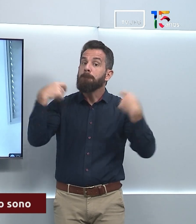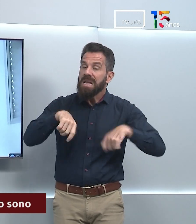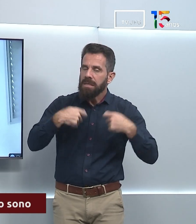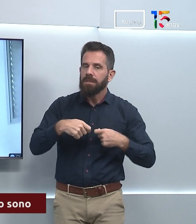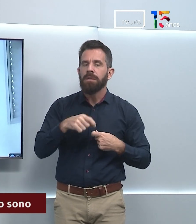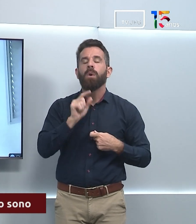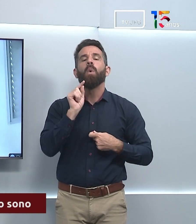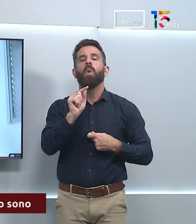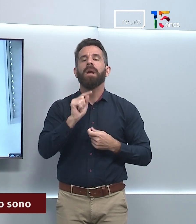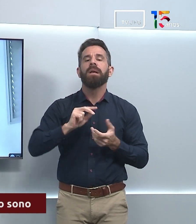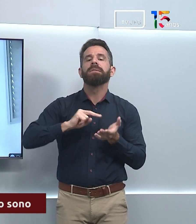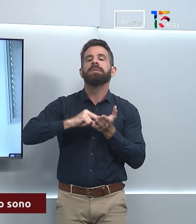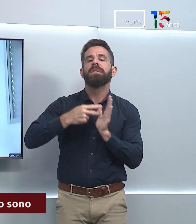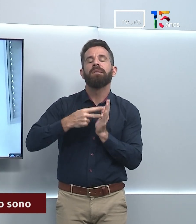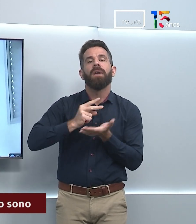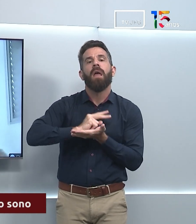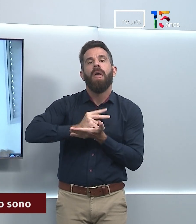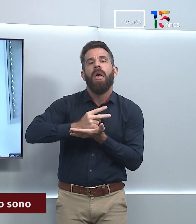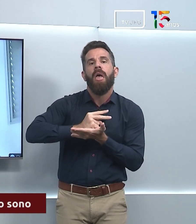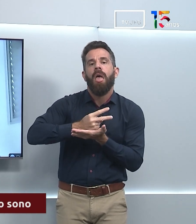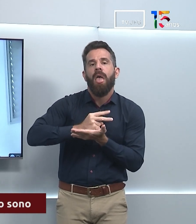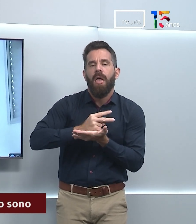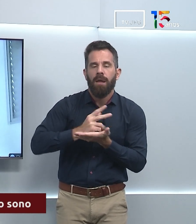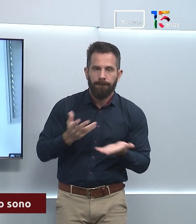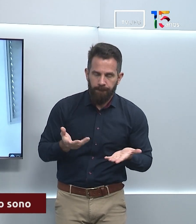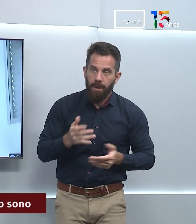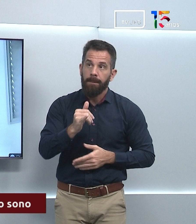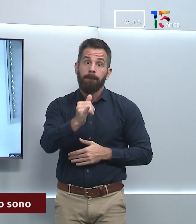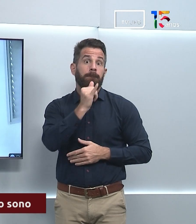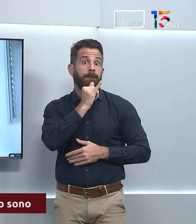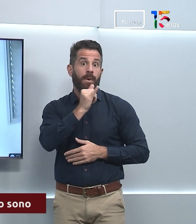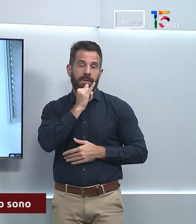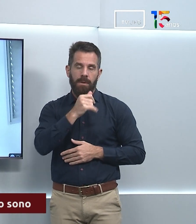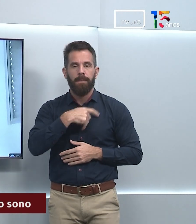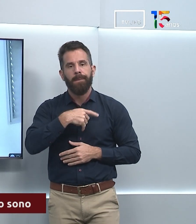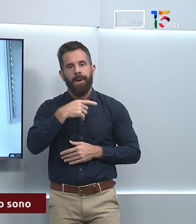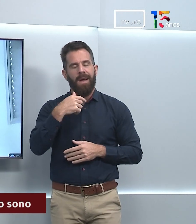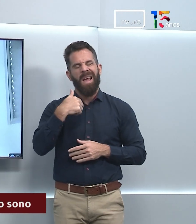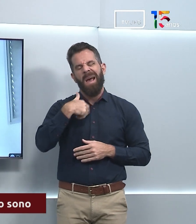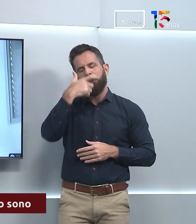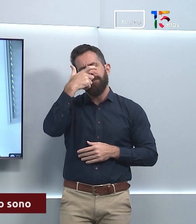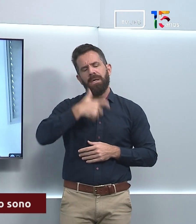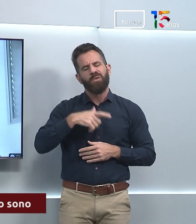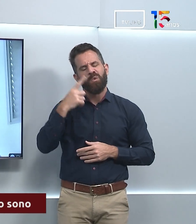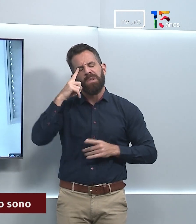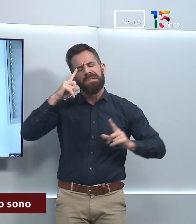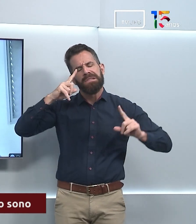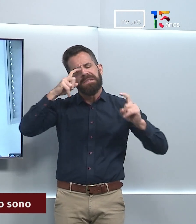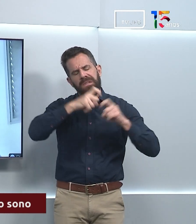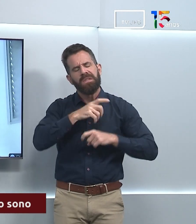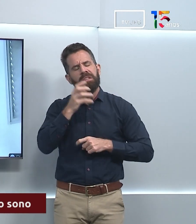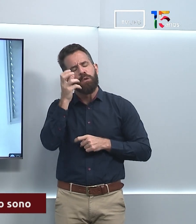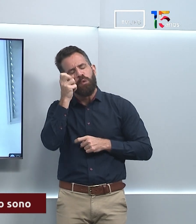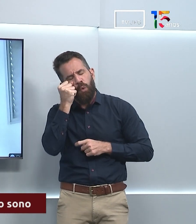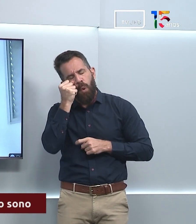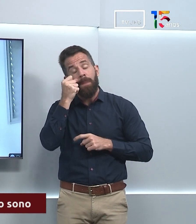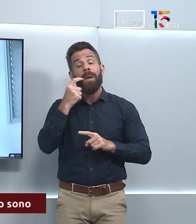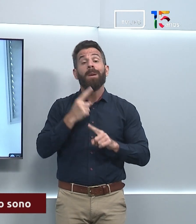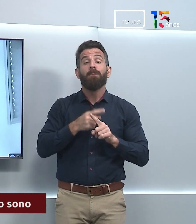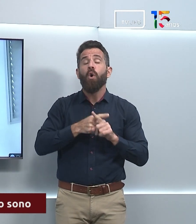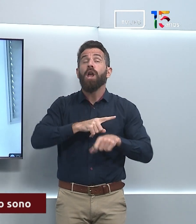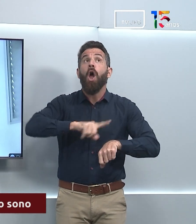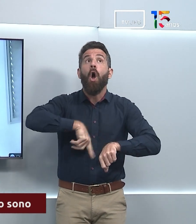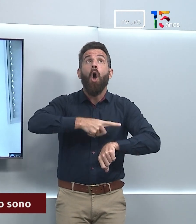tem dificuldade de dormir, porque passa horas e horas no celular, computador, televisão, fica com muita luz durante